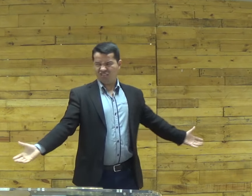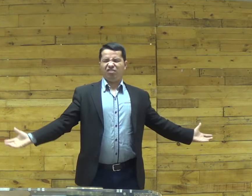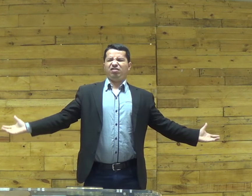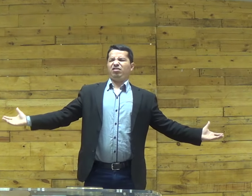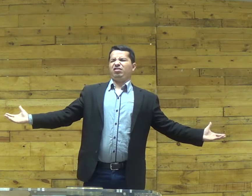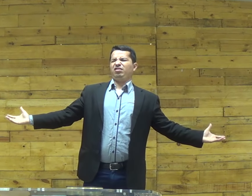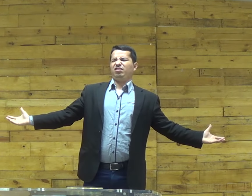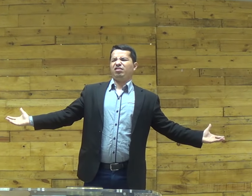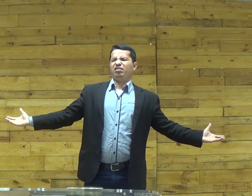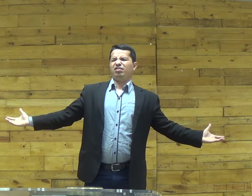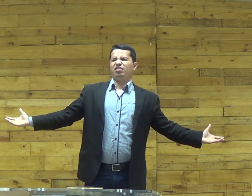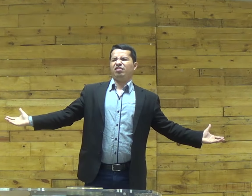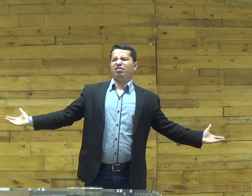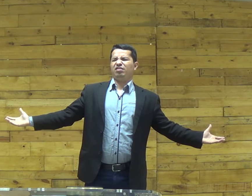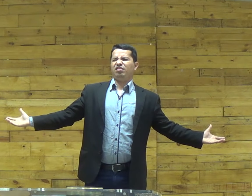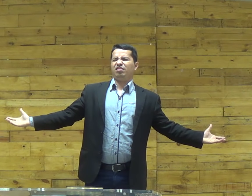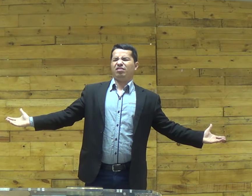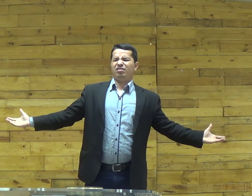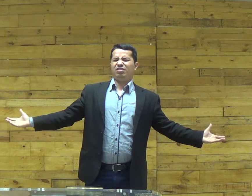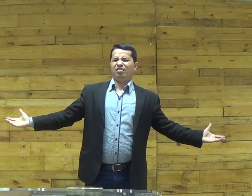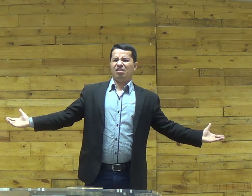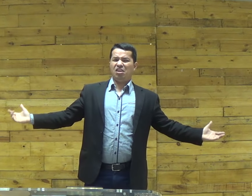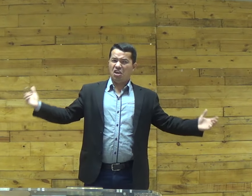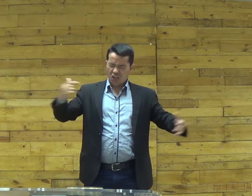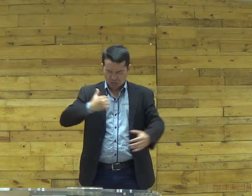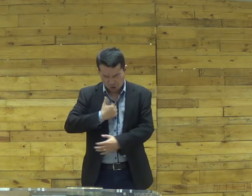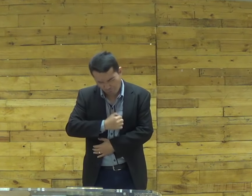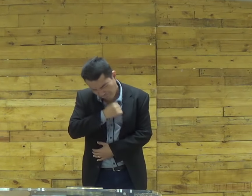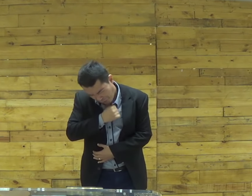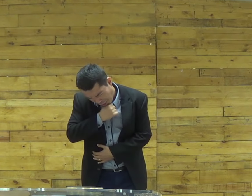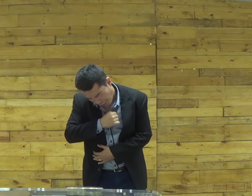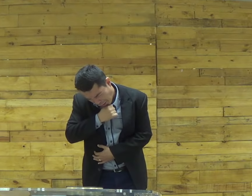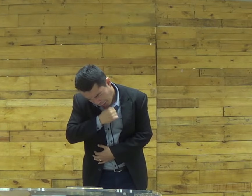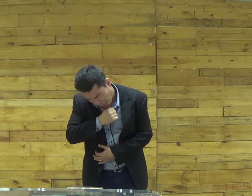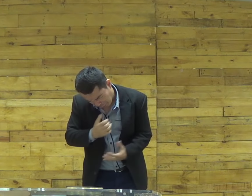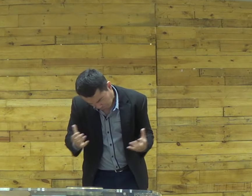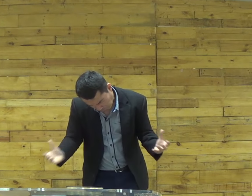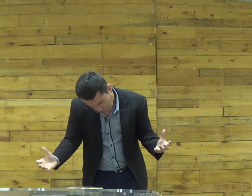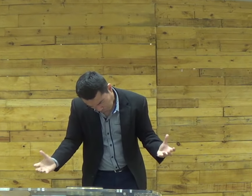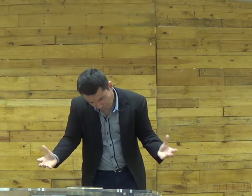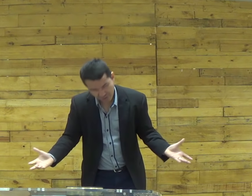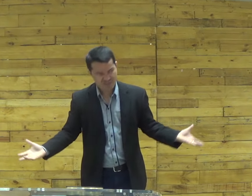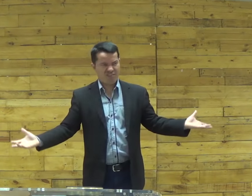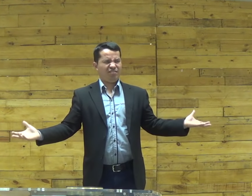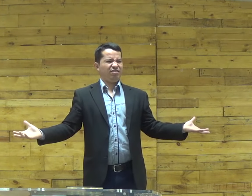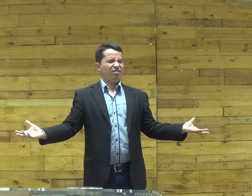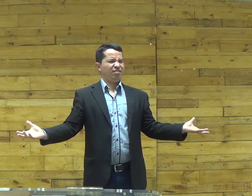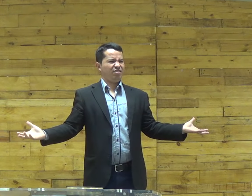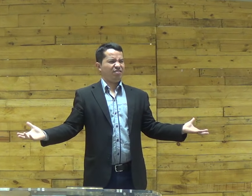E poxa vida, que minha idade tá